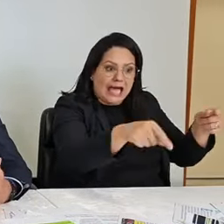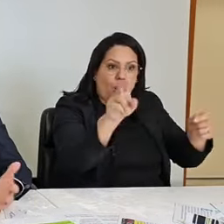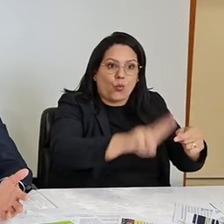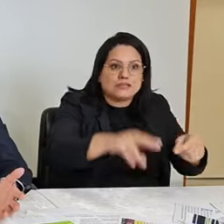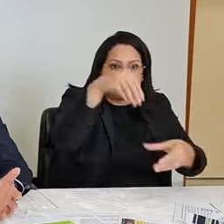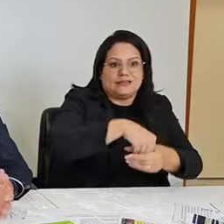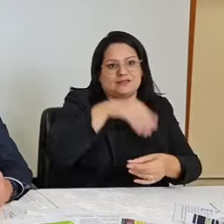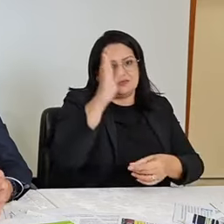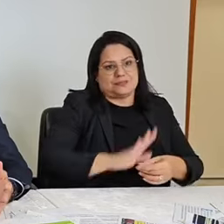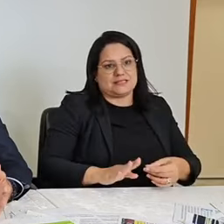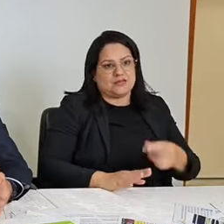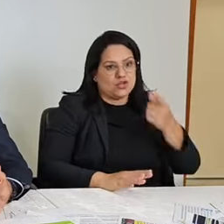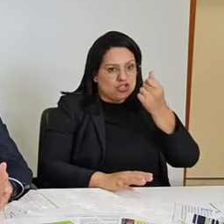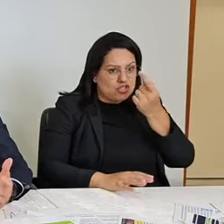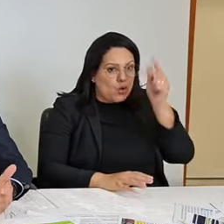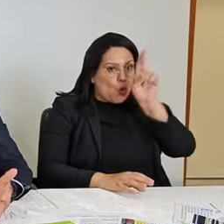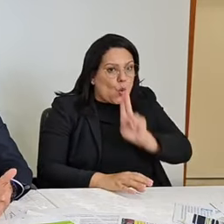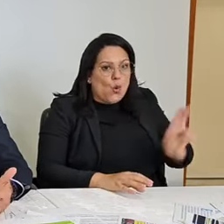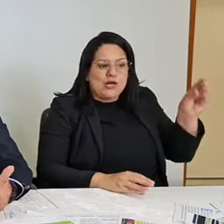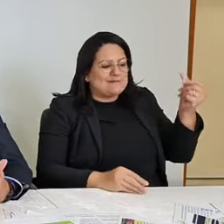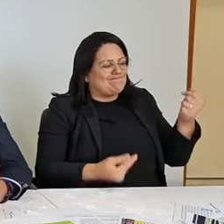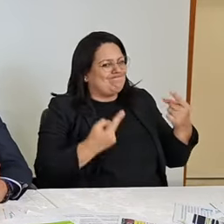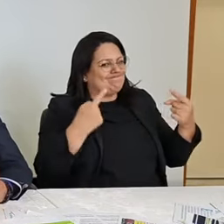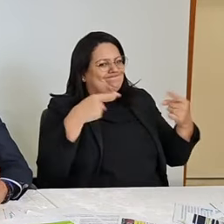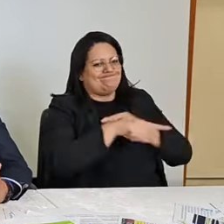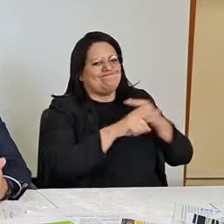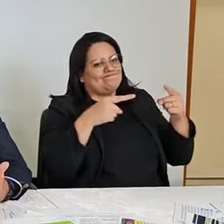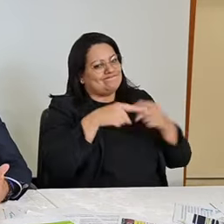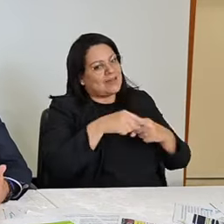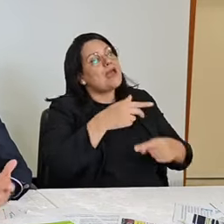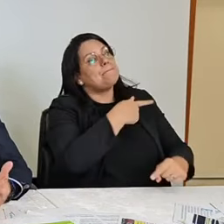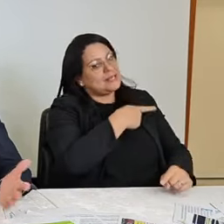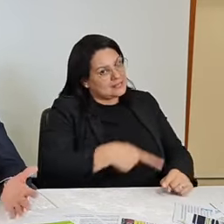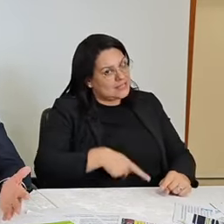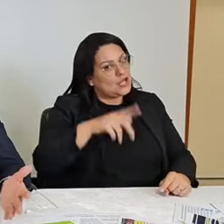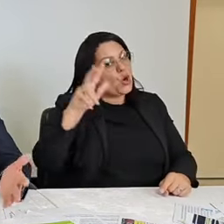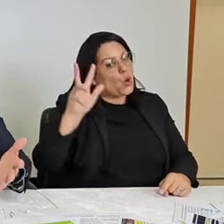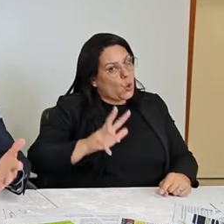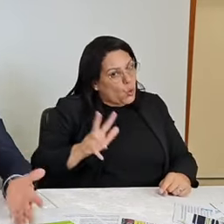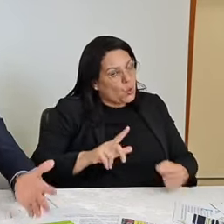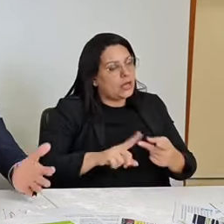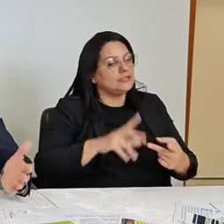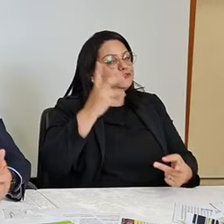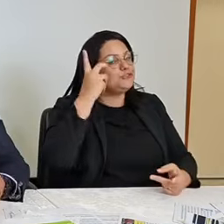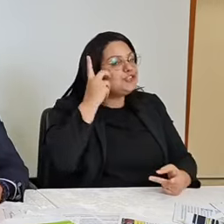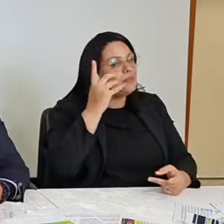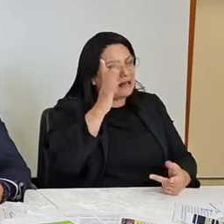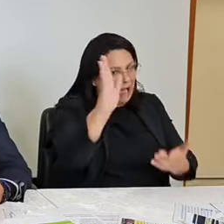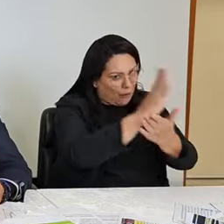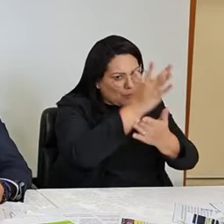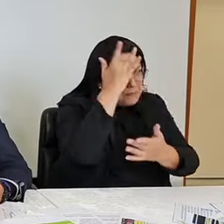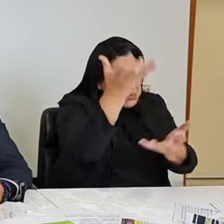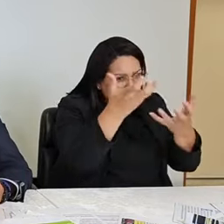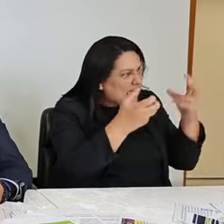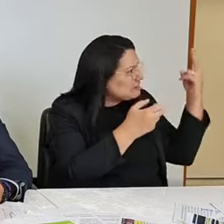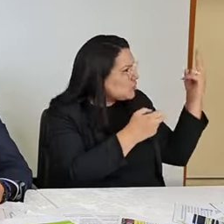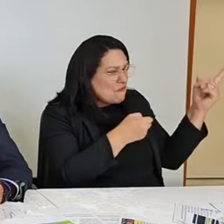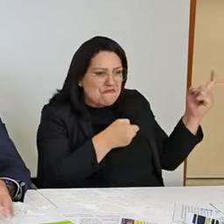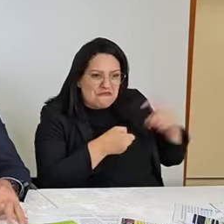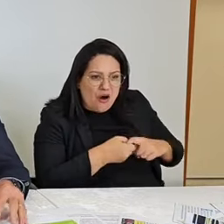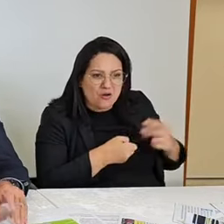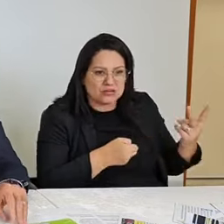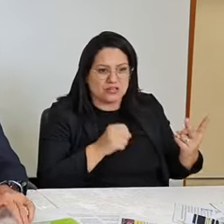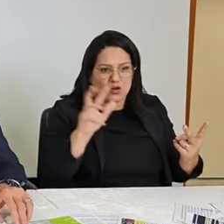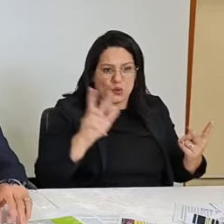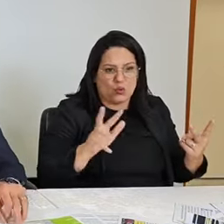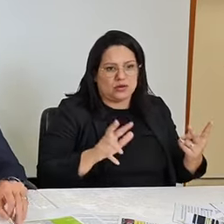forma inadequada por governos Lula e Dilma. E tem gente que quer que essa turma volte para o governo. Deixe bem claro,